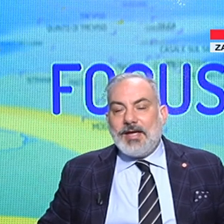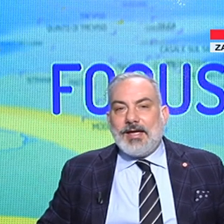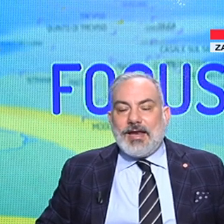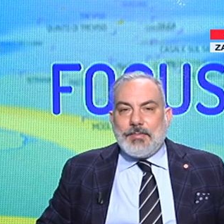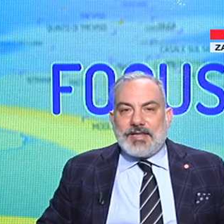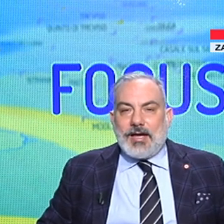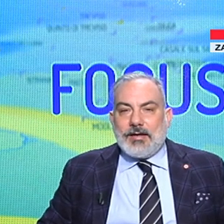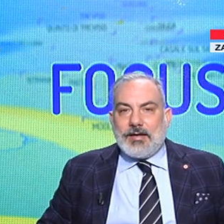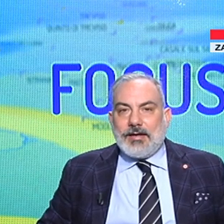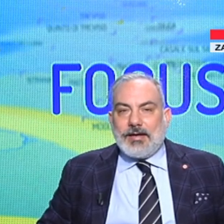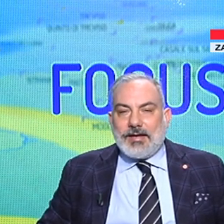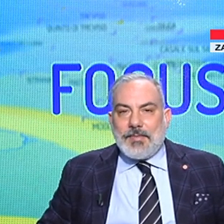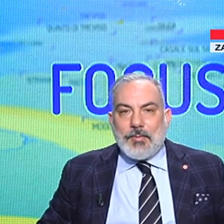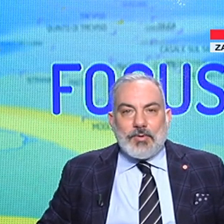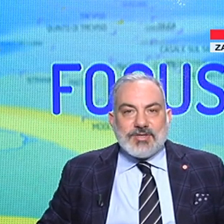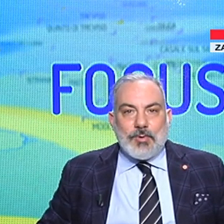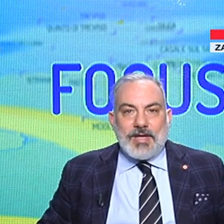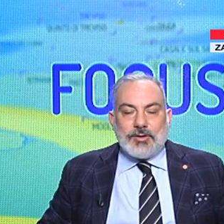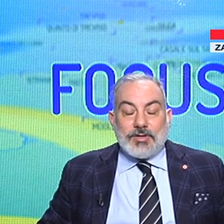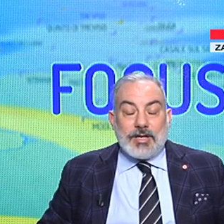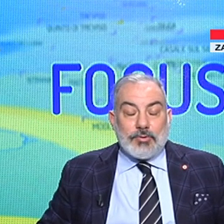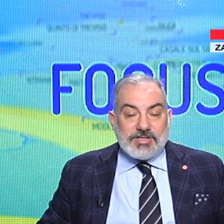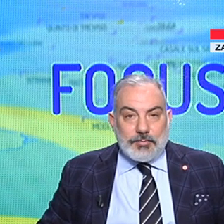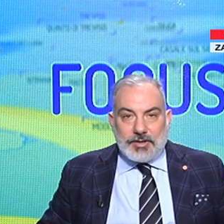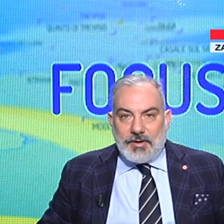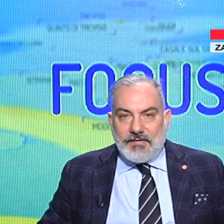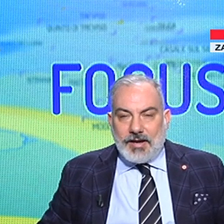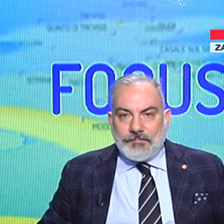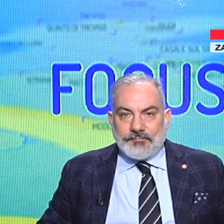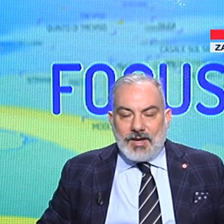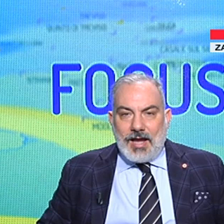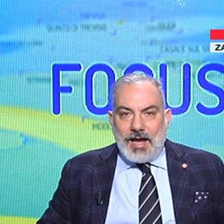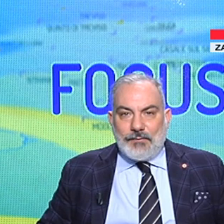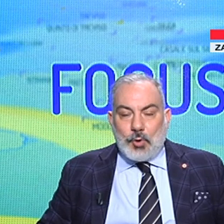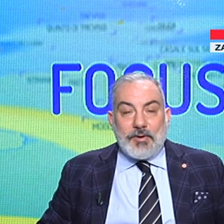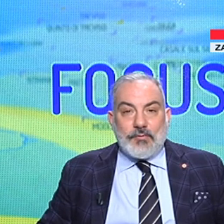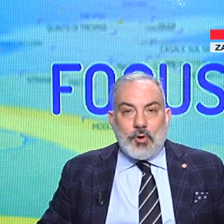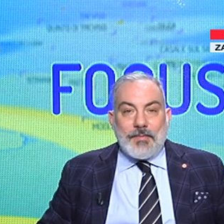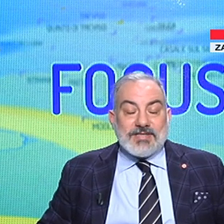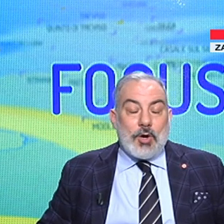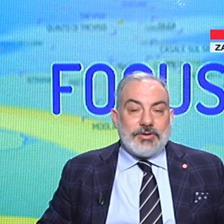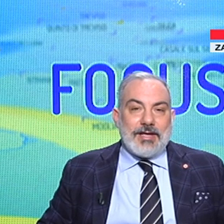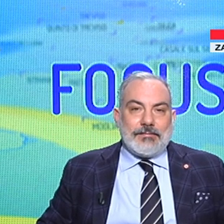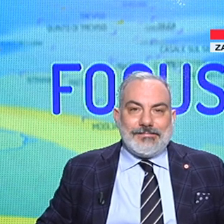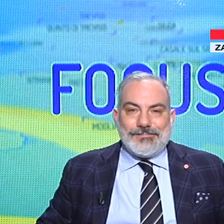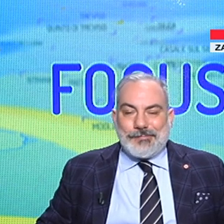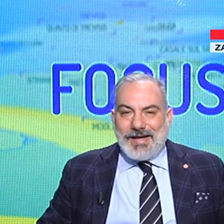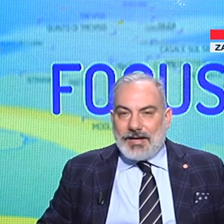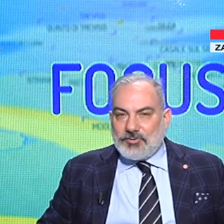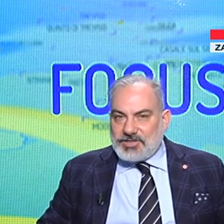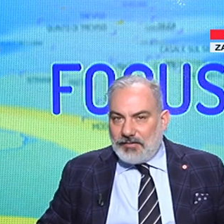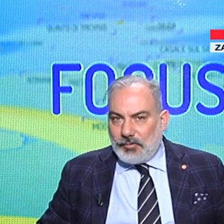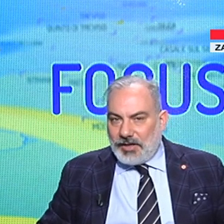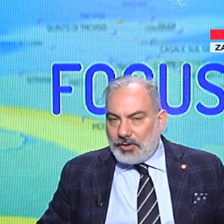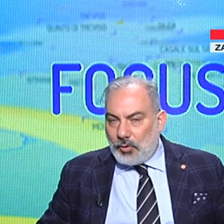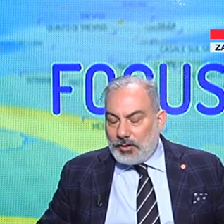sono le libertà che abbiamo in questo momento. Addirittura si potrebbe arrivare al coprifuoco a mezzanotte. Pare